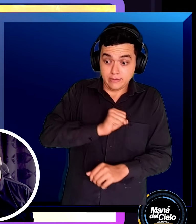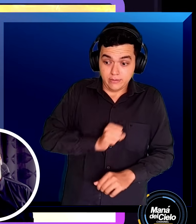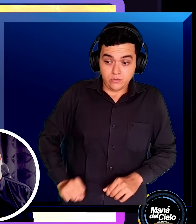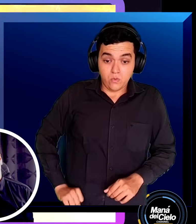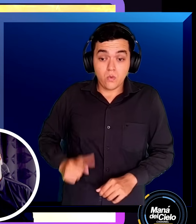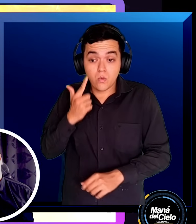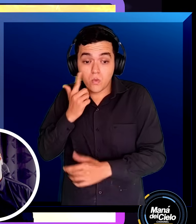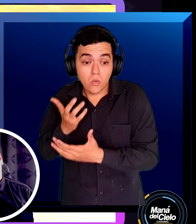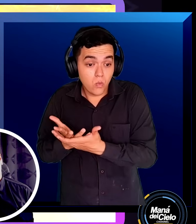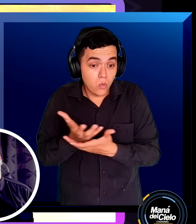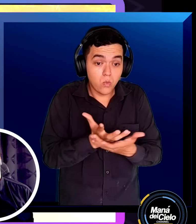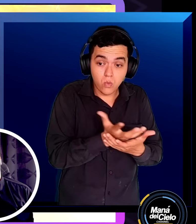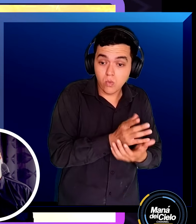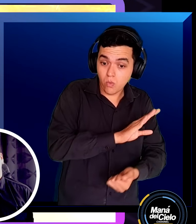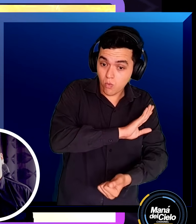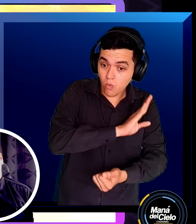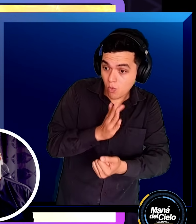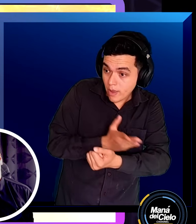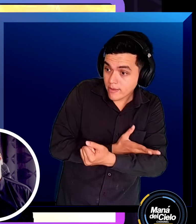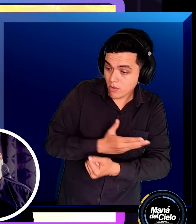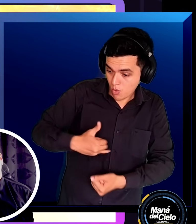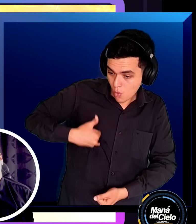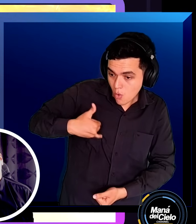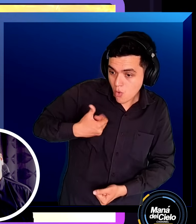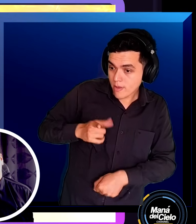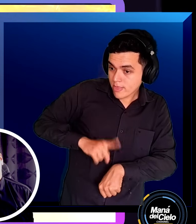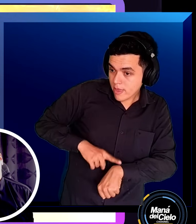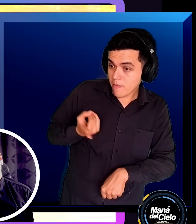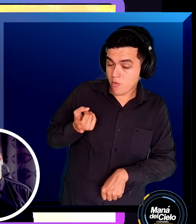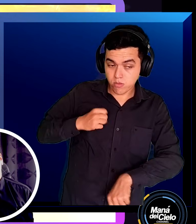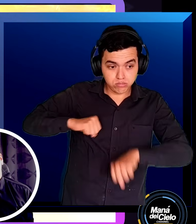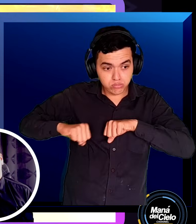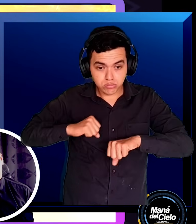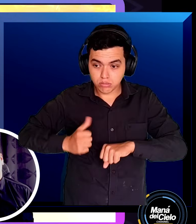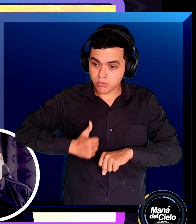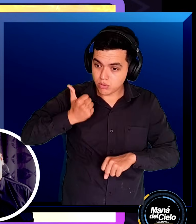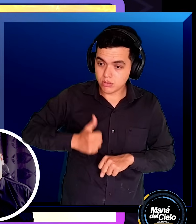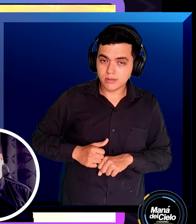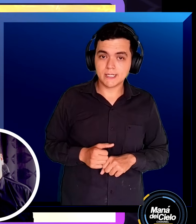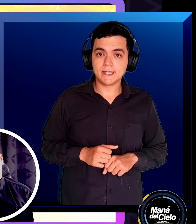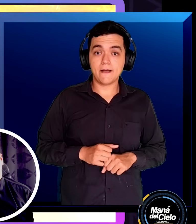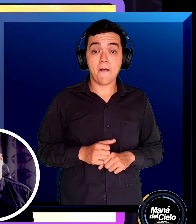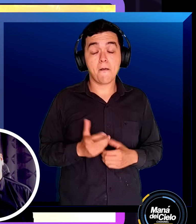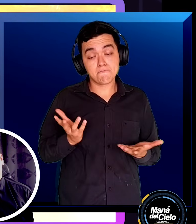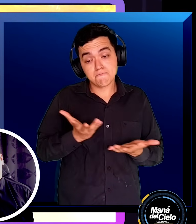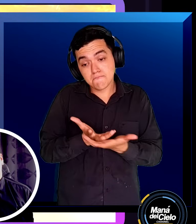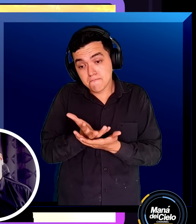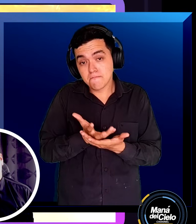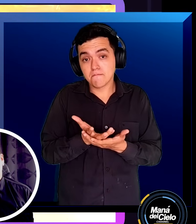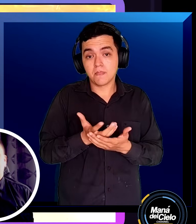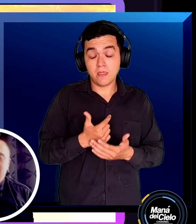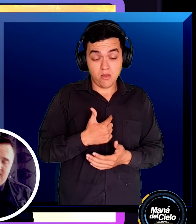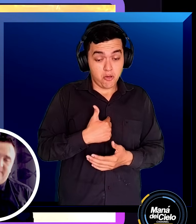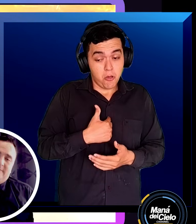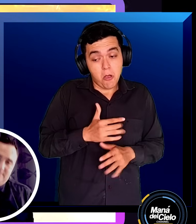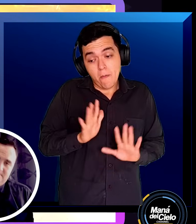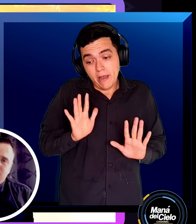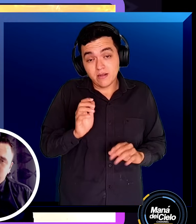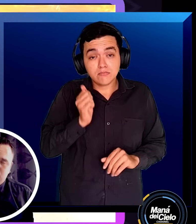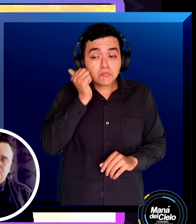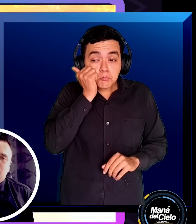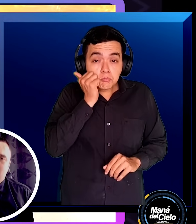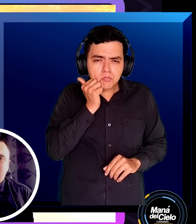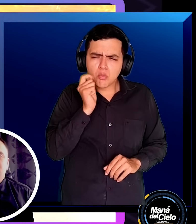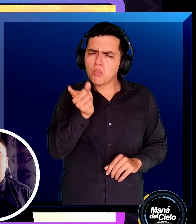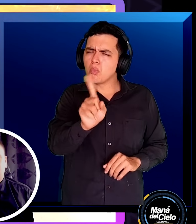Y cada vez que yo escucho que alguien dice, hermana, escuché esa enseñanza, y bueno, los mensajes que pone la gente, porque